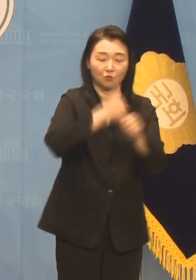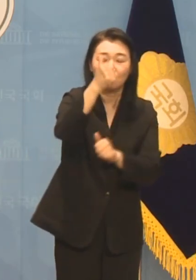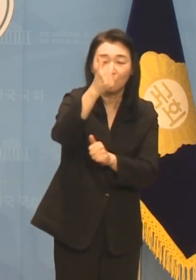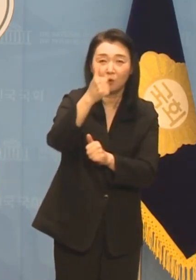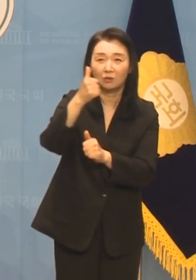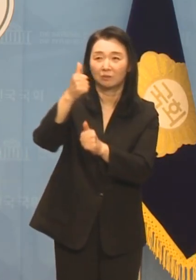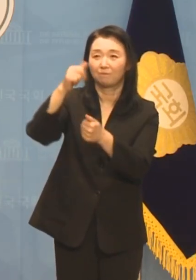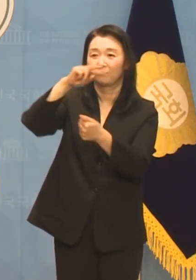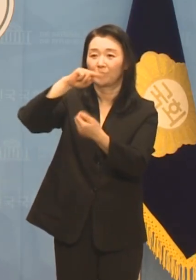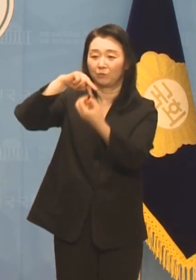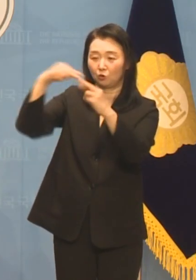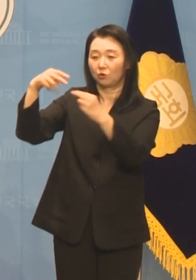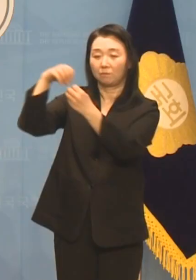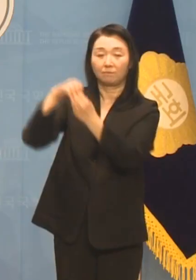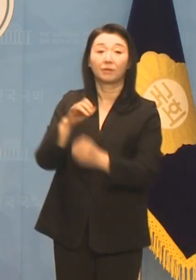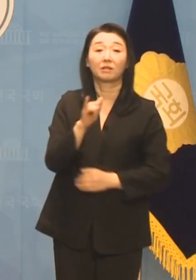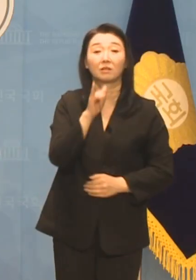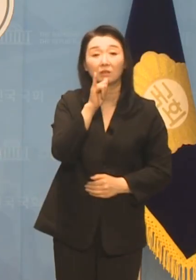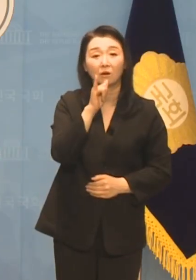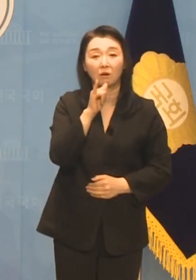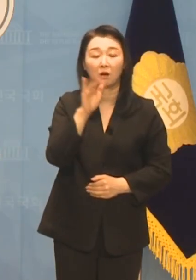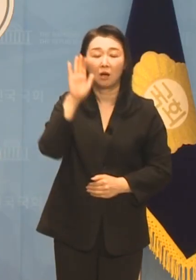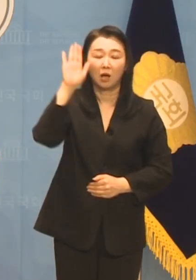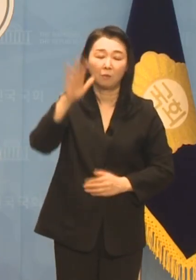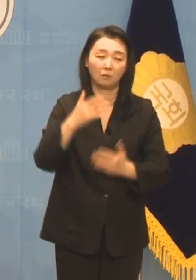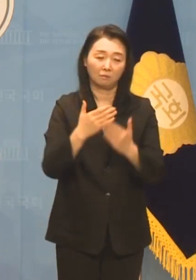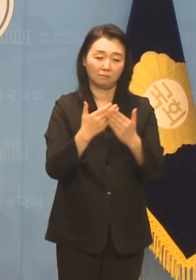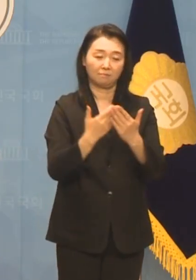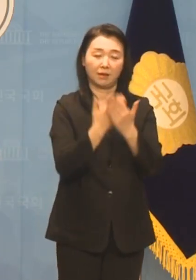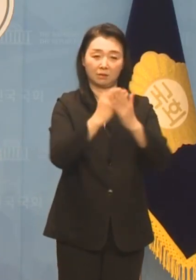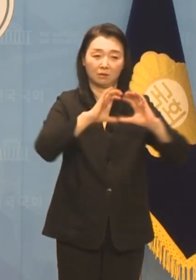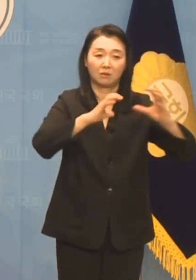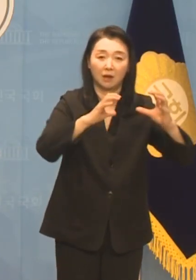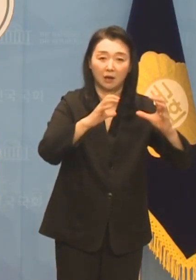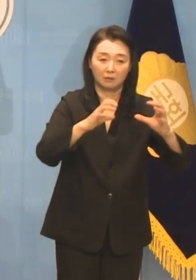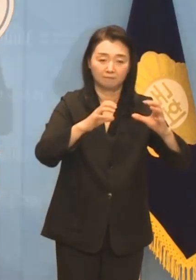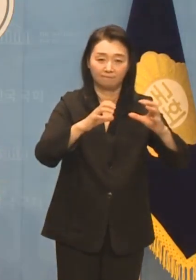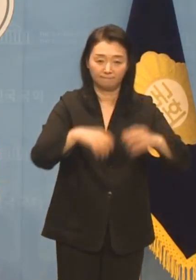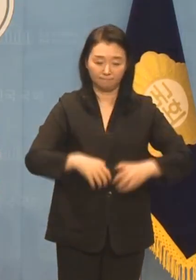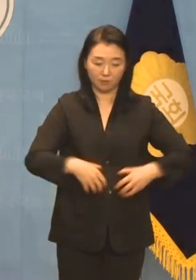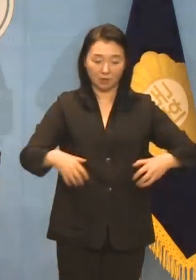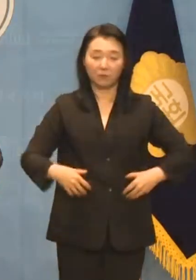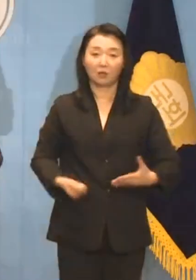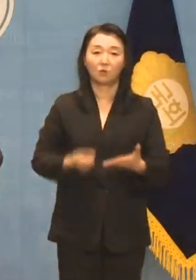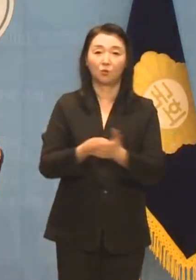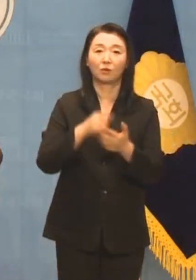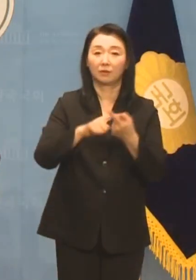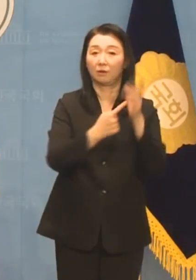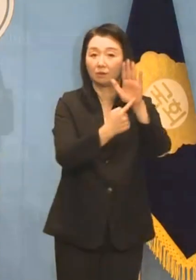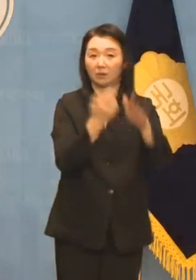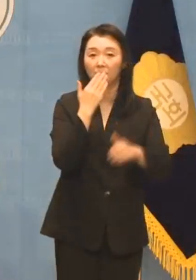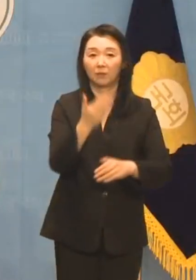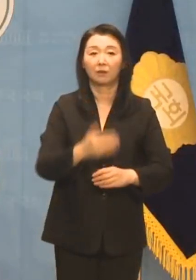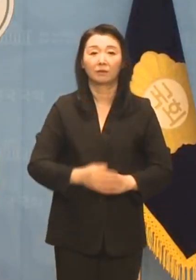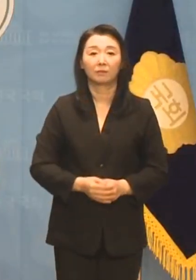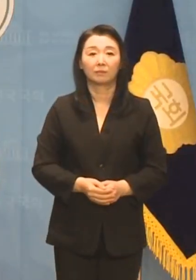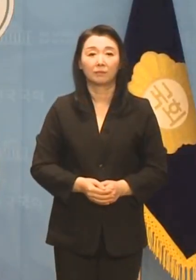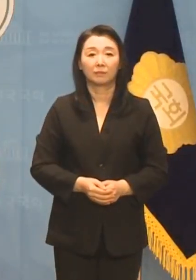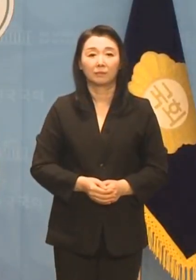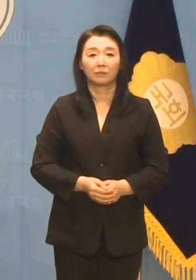더 나은 나라를 만들 무한한 열정, 담대한 용기로 발현될 것입니다.